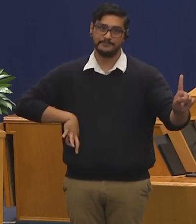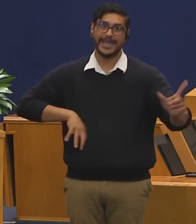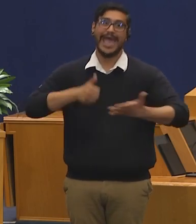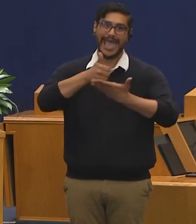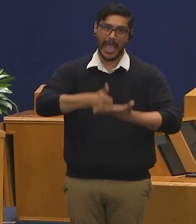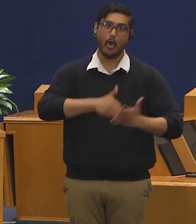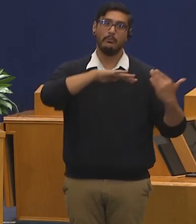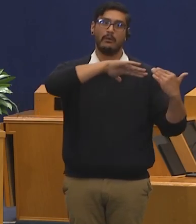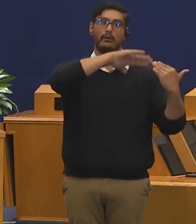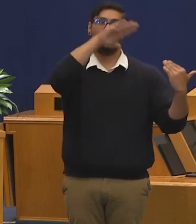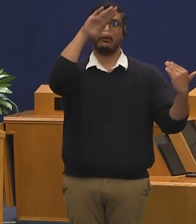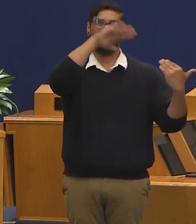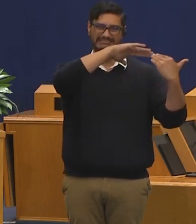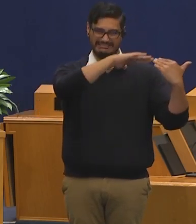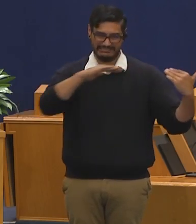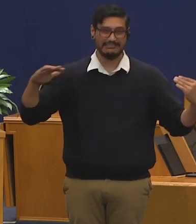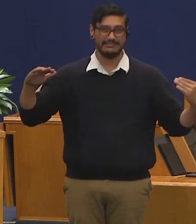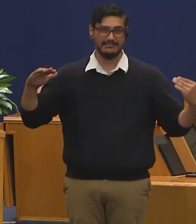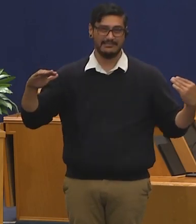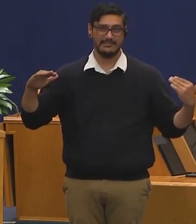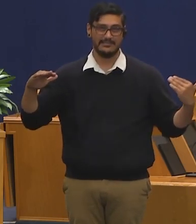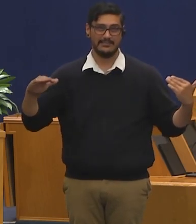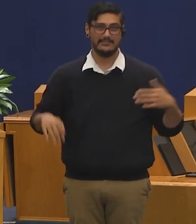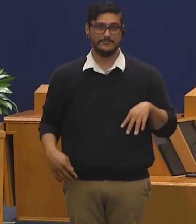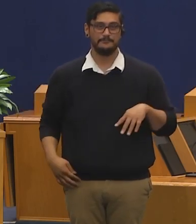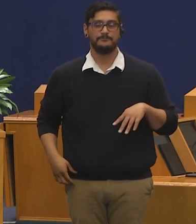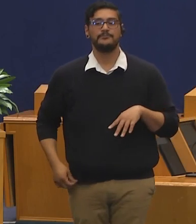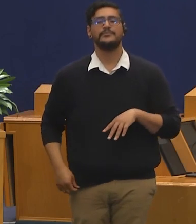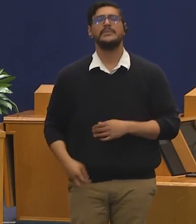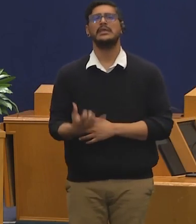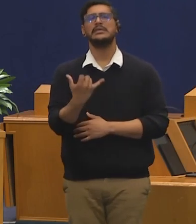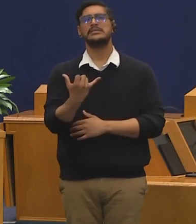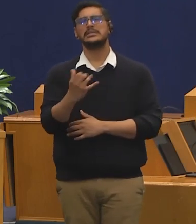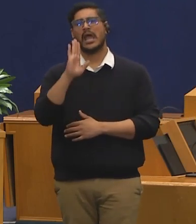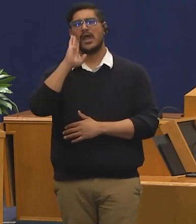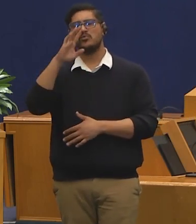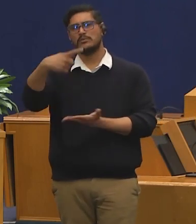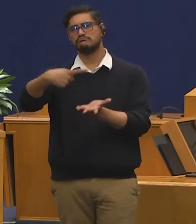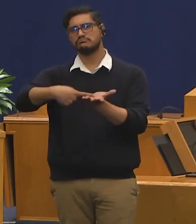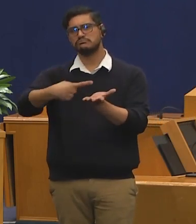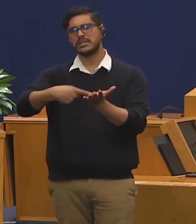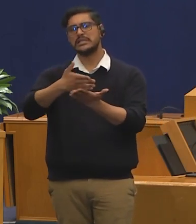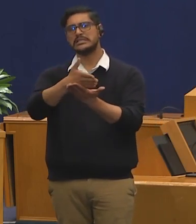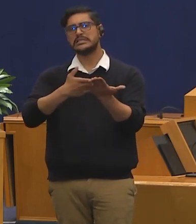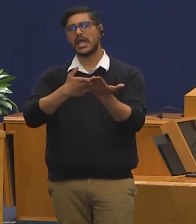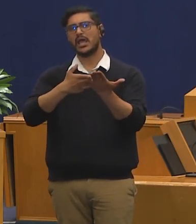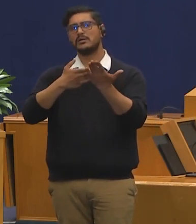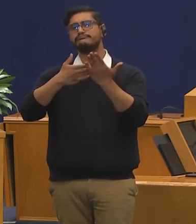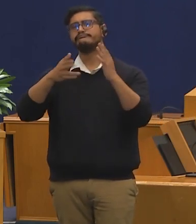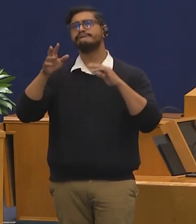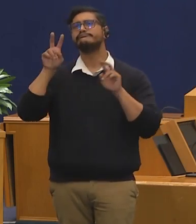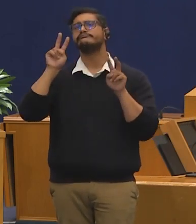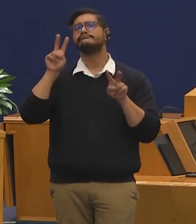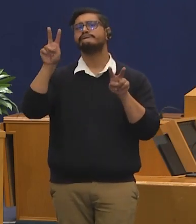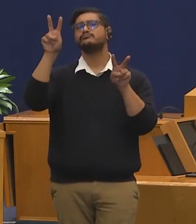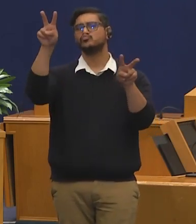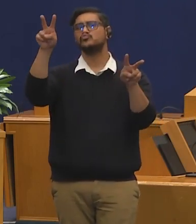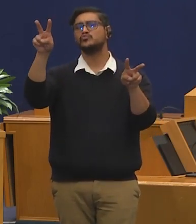Ahora vamos a hablar sobre unos escenarios y los proyectos dependiendo